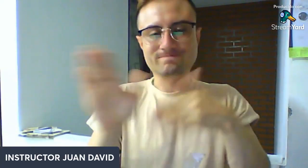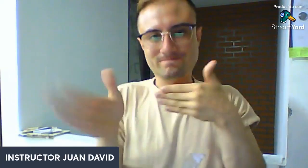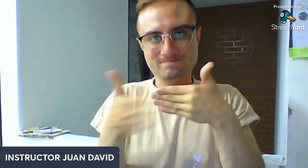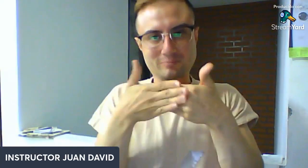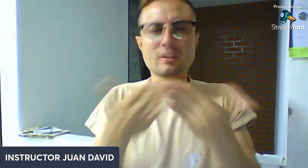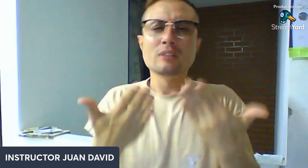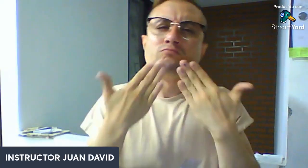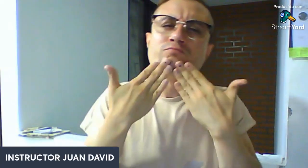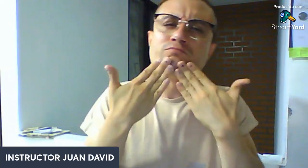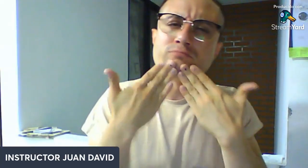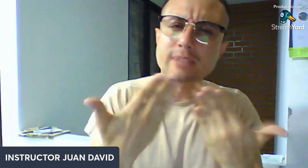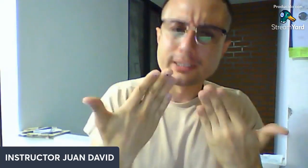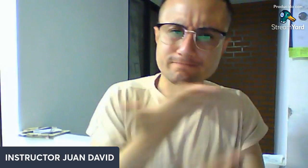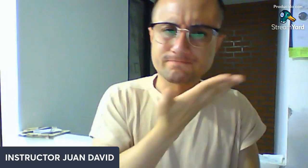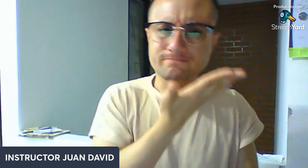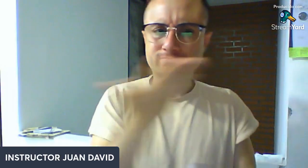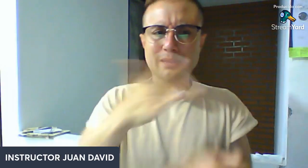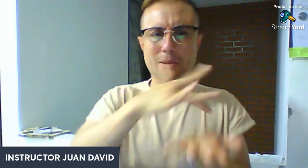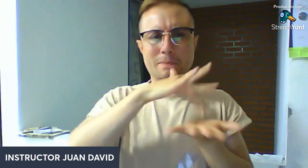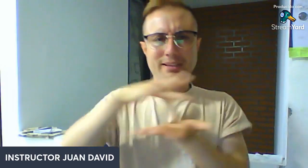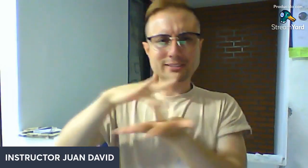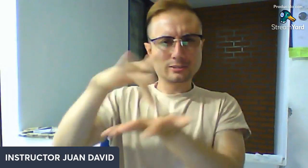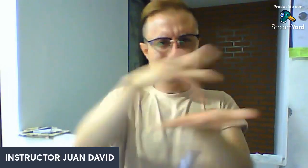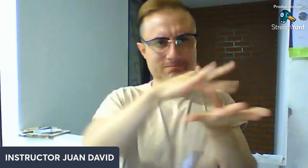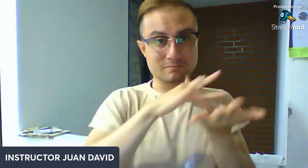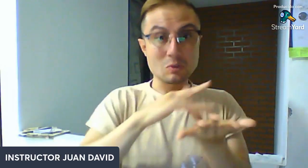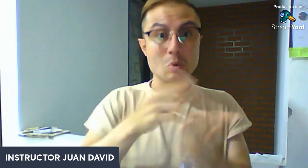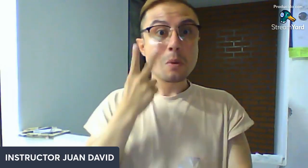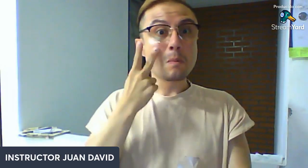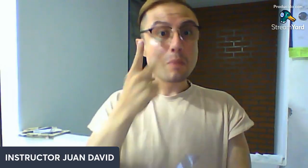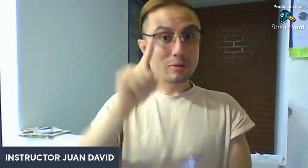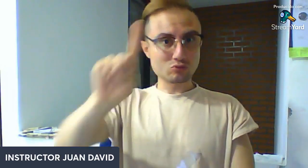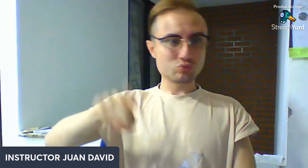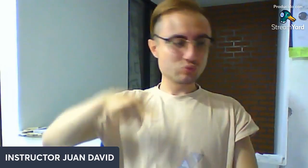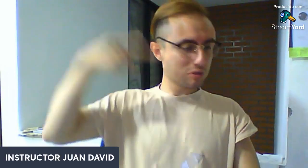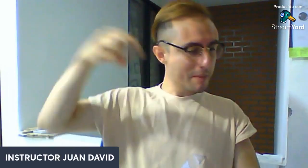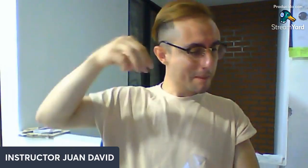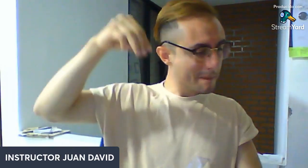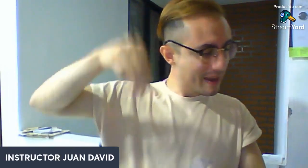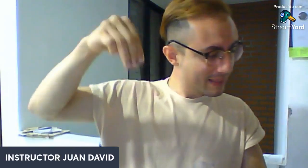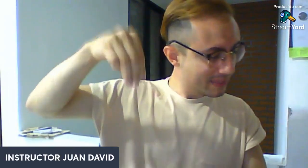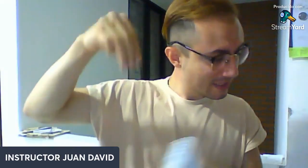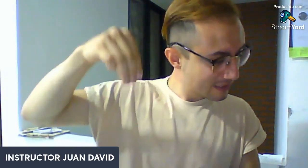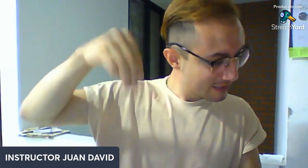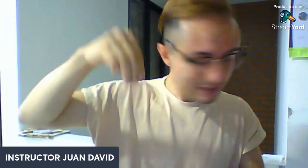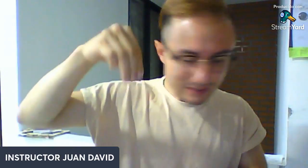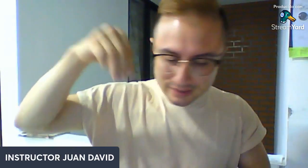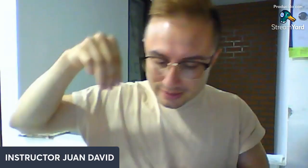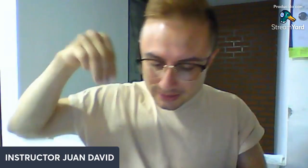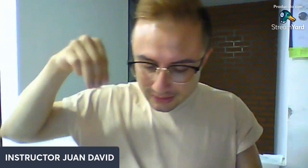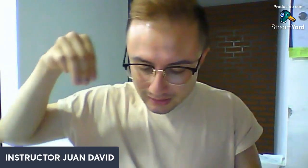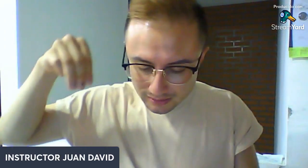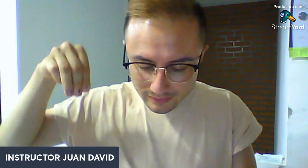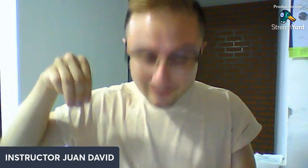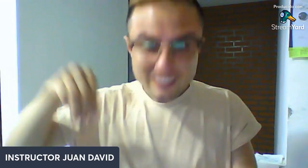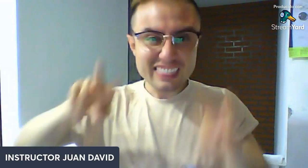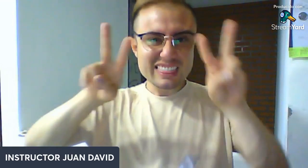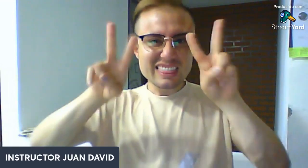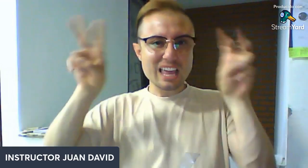Y bueno, finalizamos hasta aquí ya con un minuto para terminar el taller. Muchas gracias por participar y nos vemos el próximo